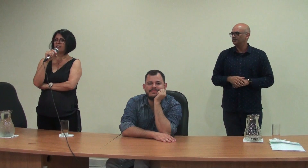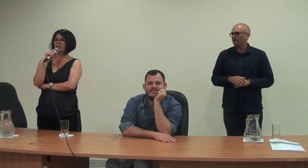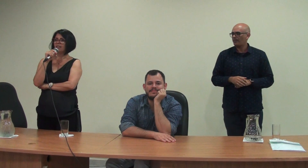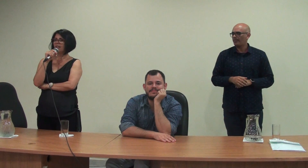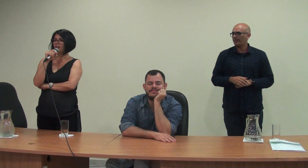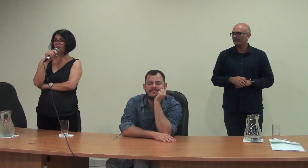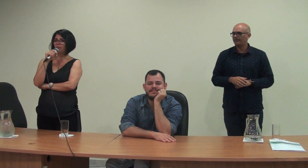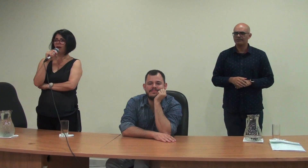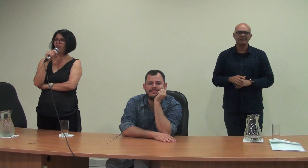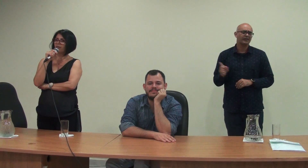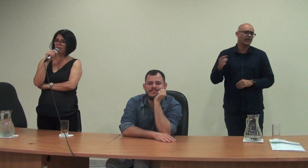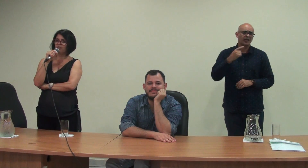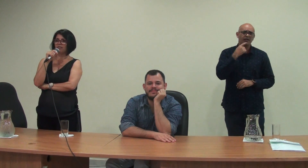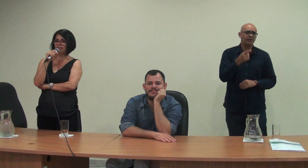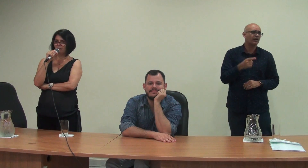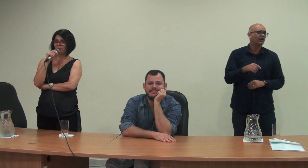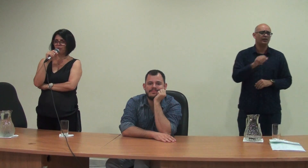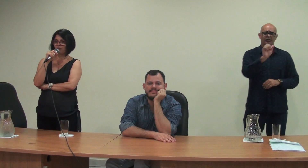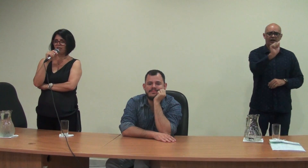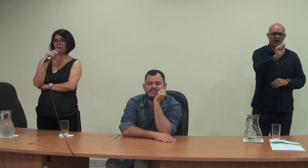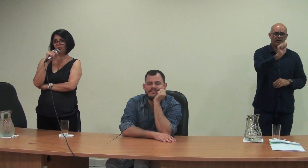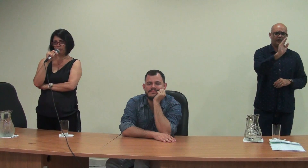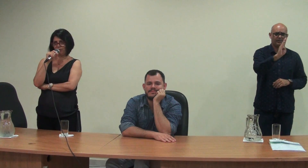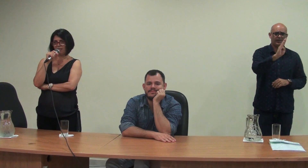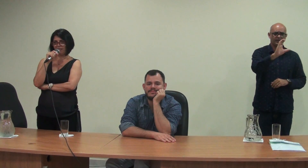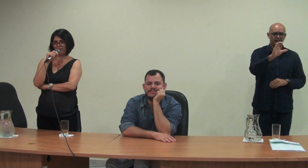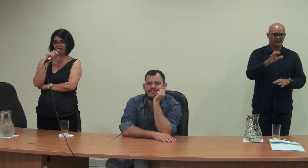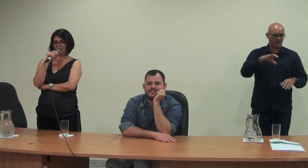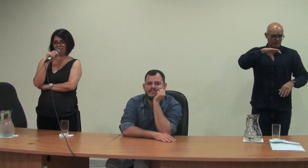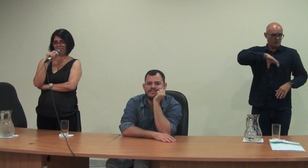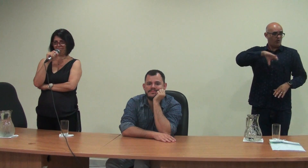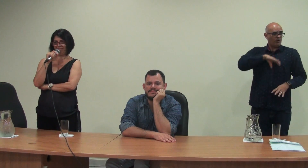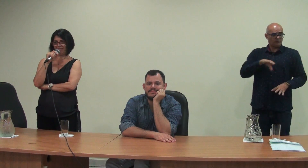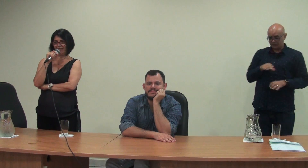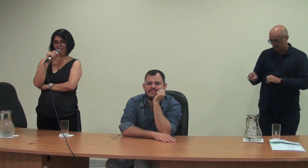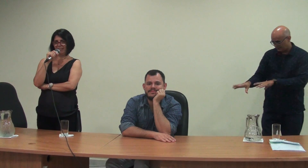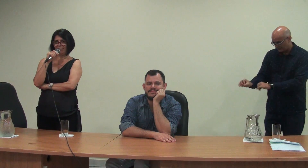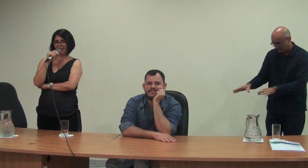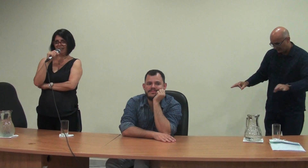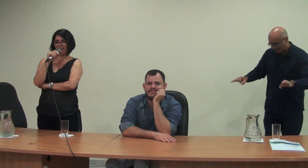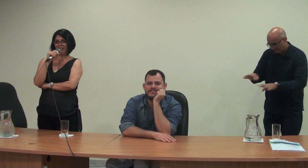Nós não alfabetizamos em português.